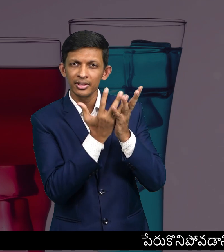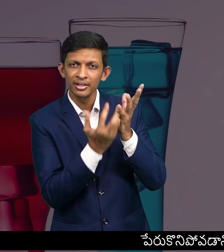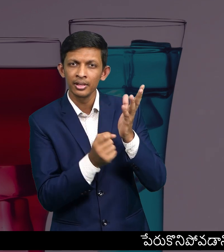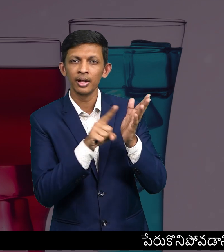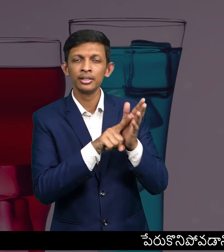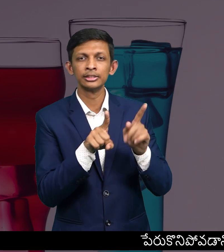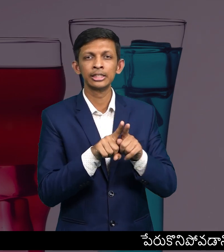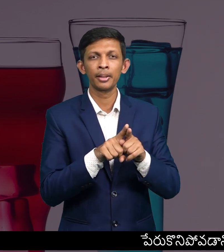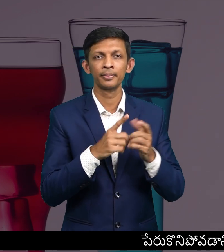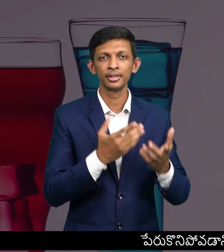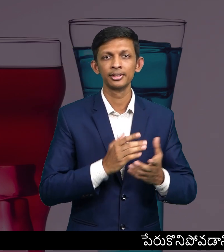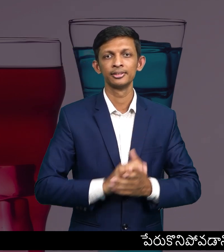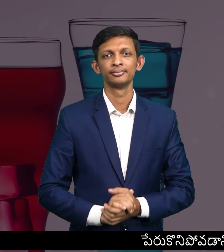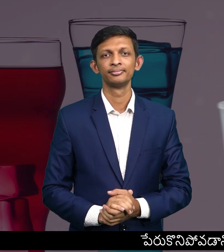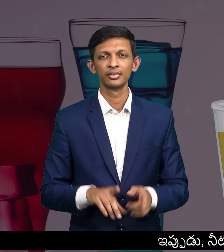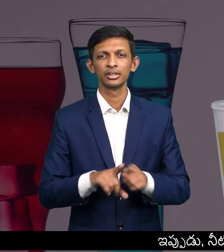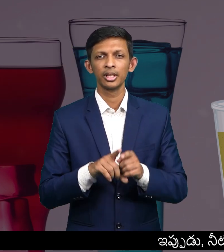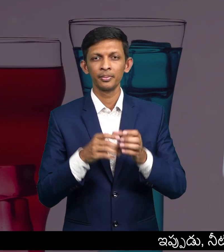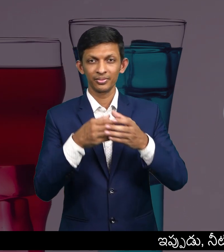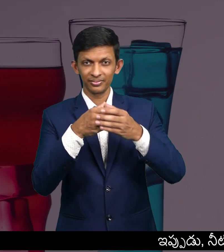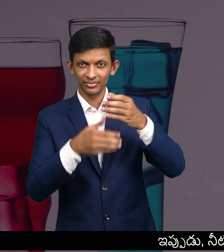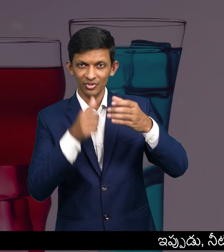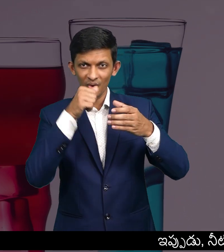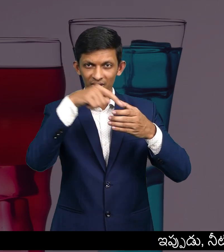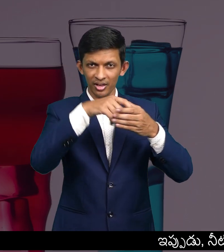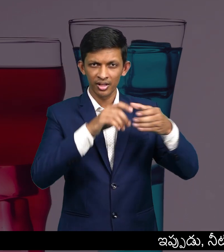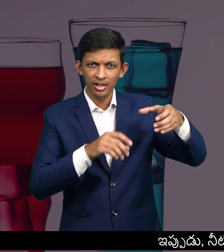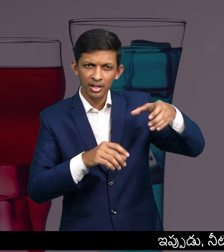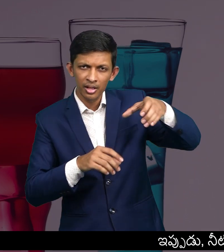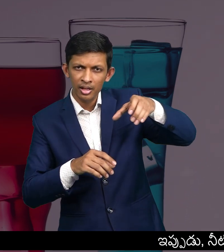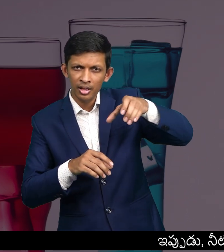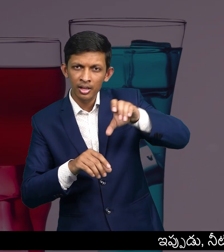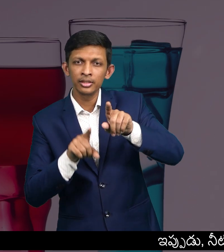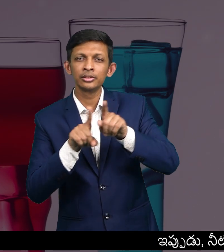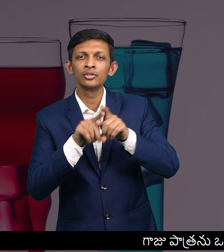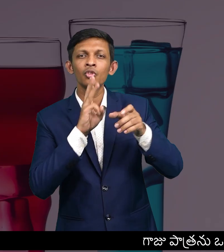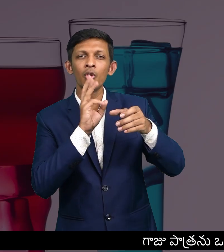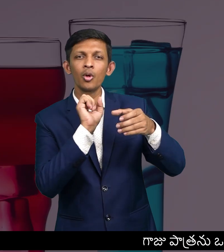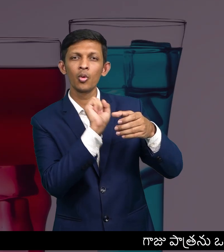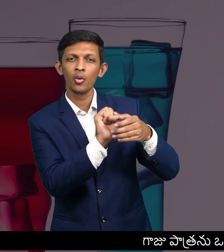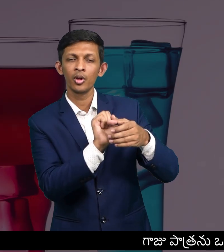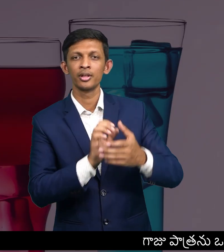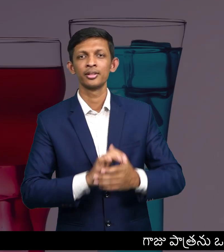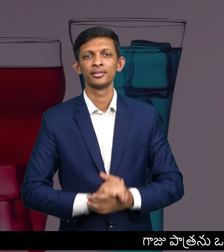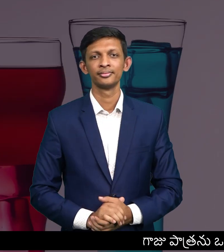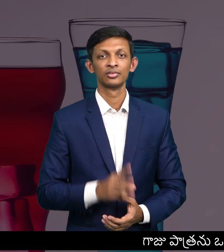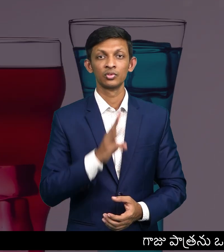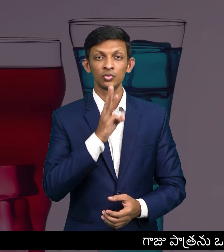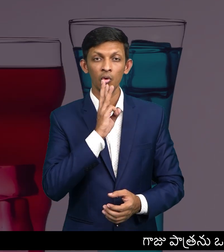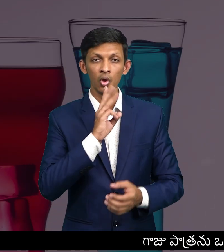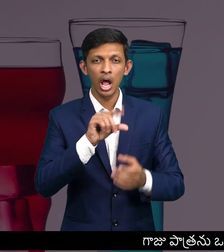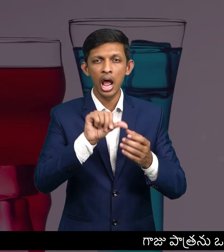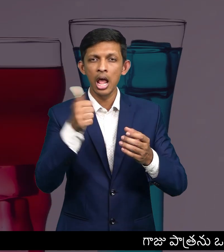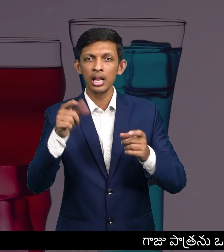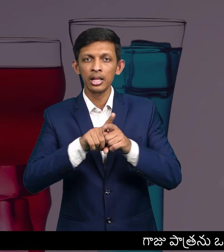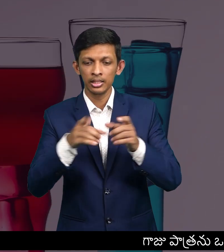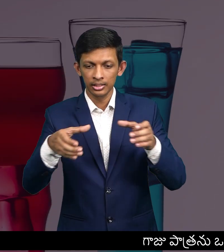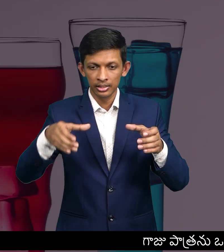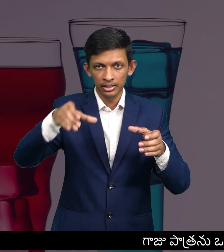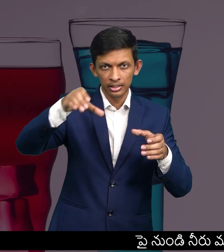గమనిస్తాం. ఇప్పుడు నీటిని కదిలించకుండా గాజు పాత్రను ఒకవైపు కొద్దిగా వంచండి.